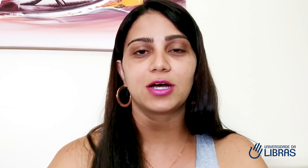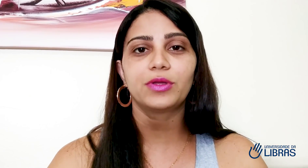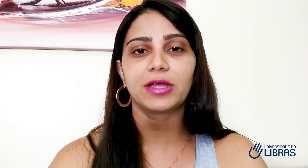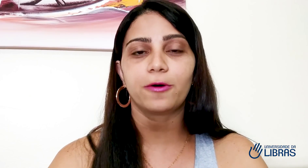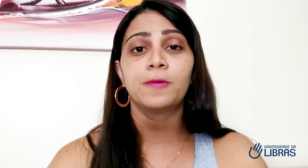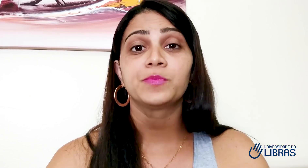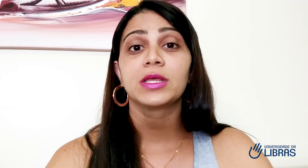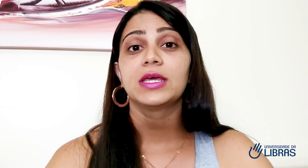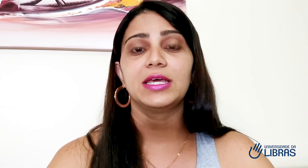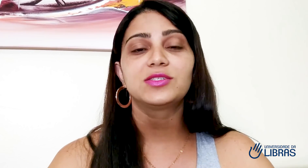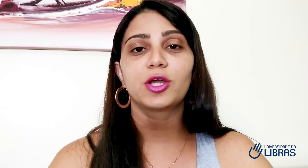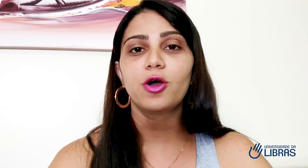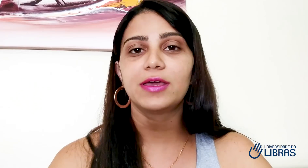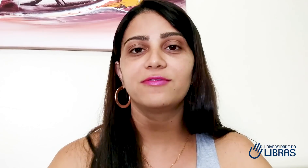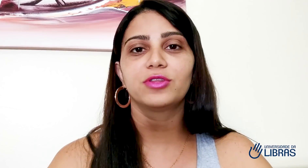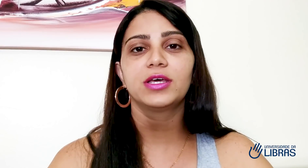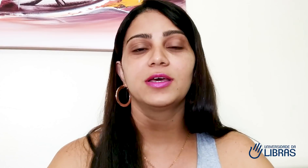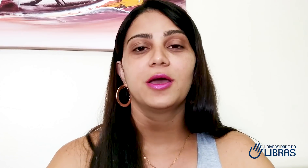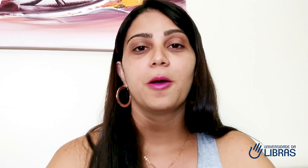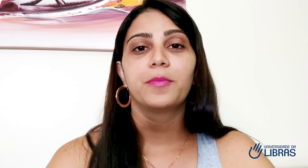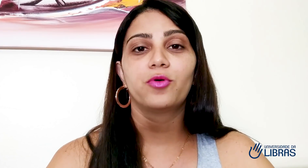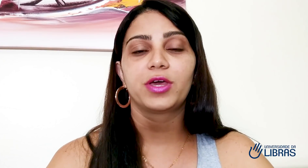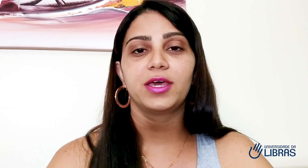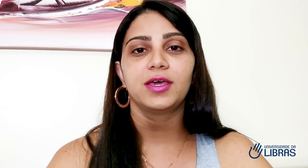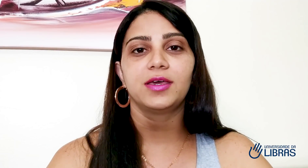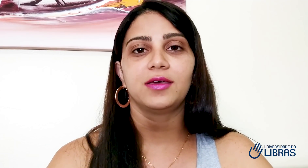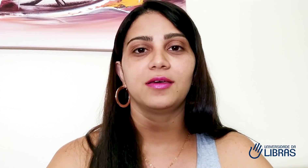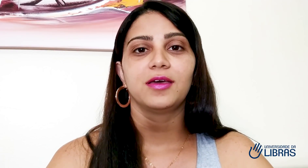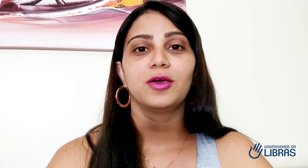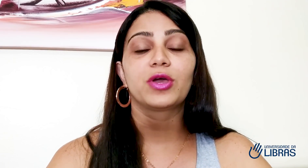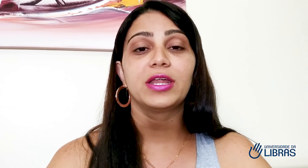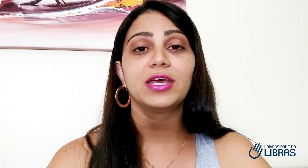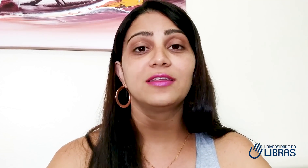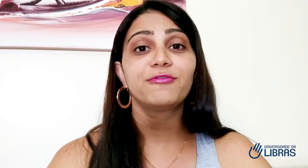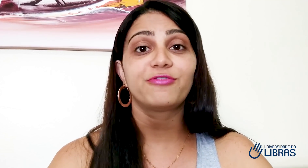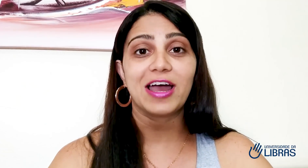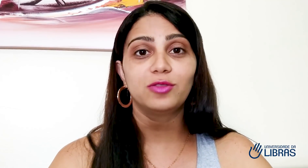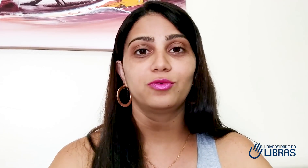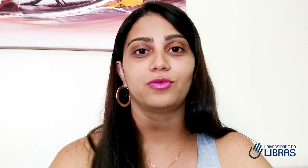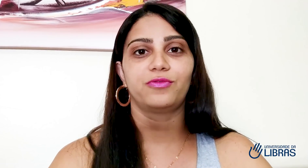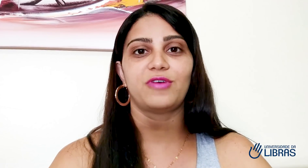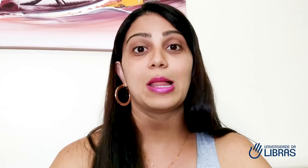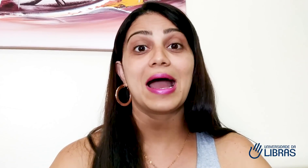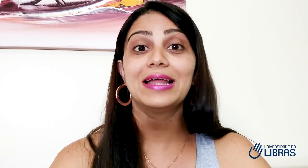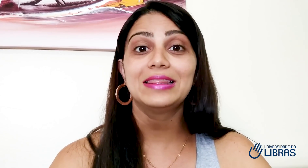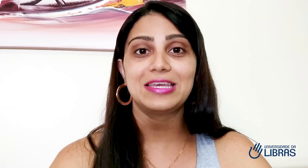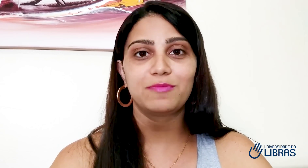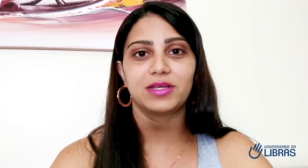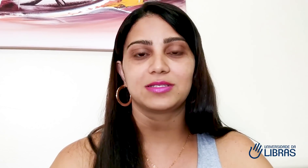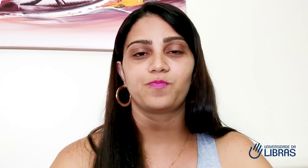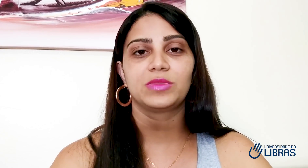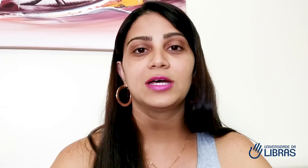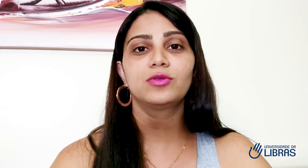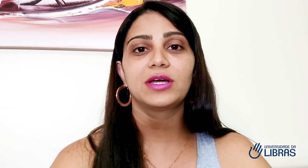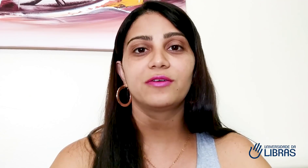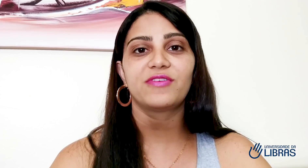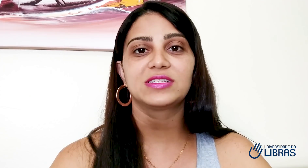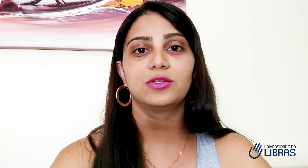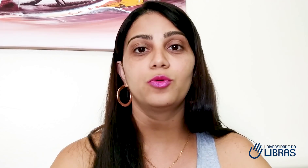e tal. E isso era horrível, né? Porque eu queria, de fato, falar a Libras. Não estava fazendo o